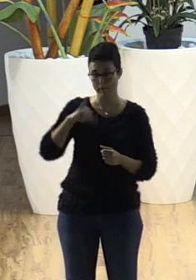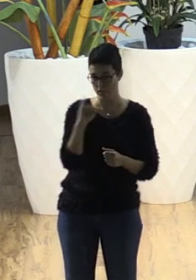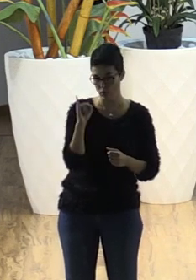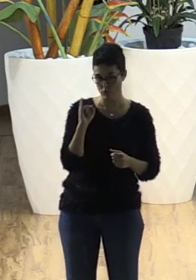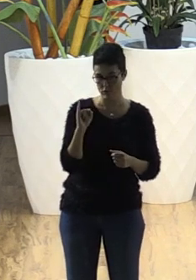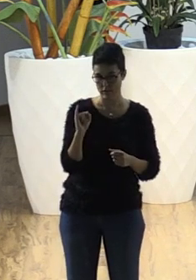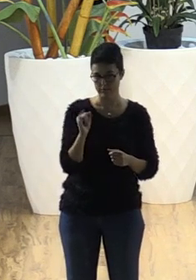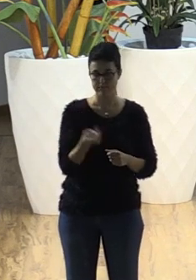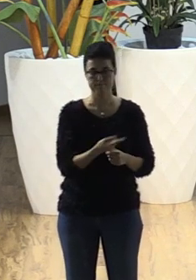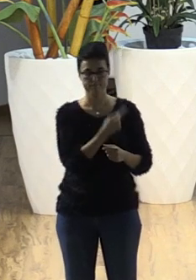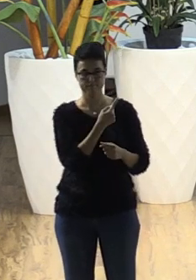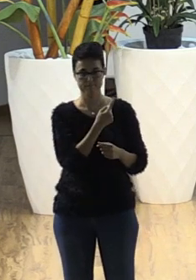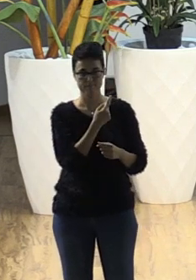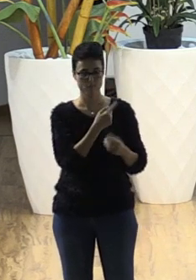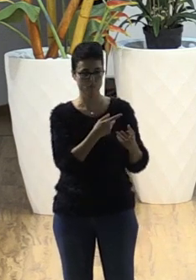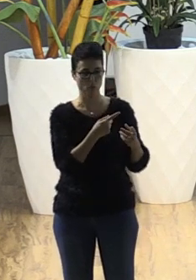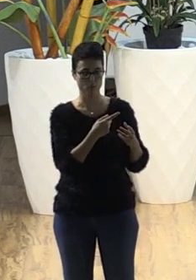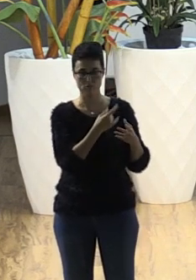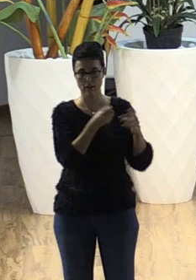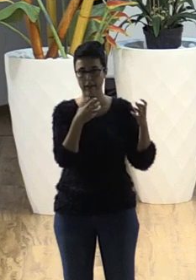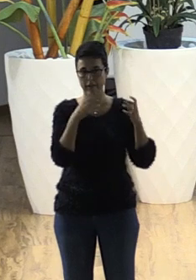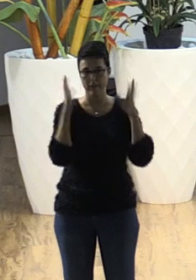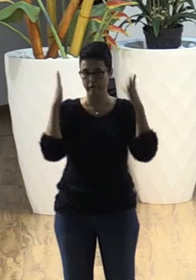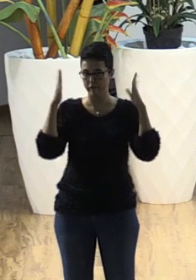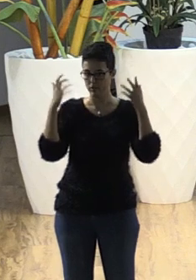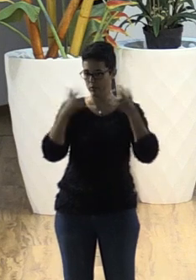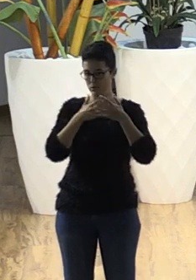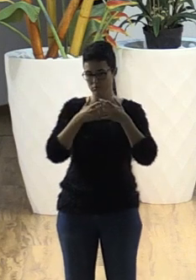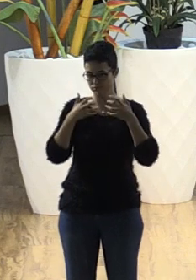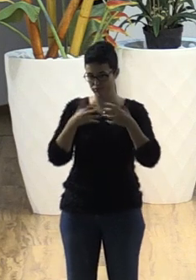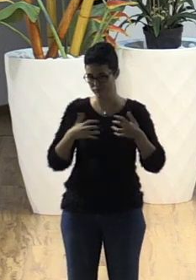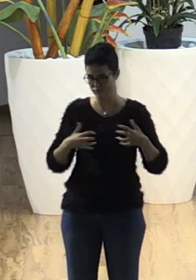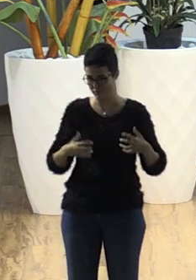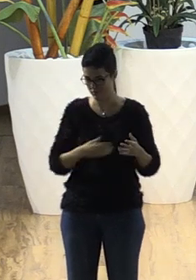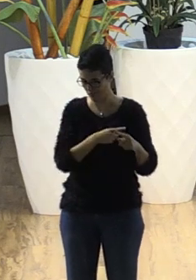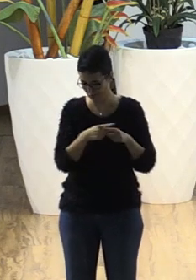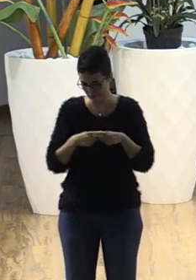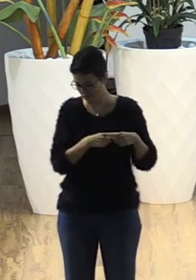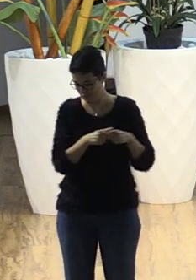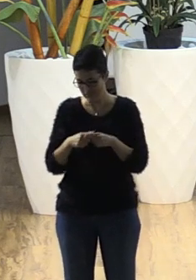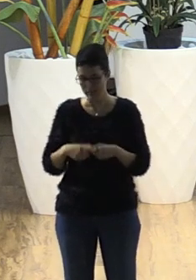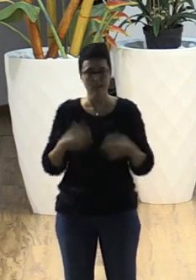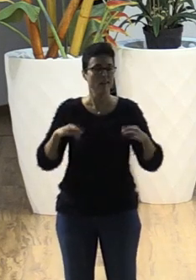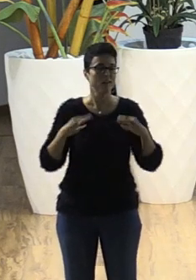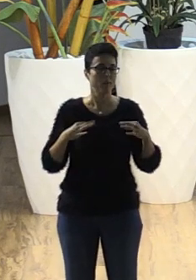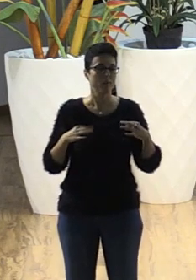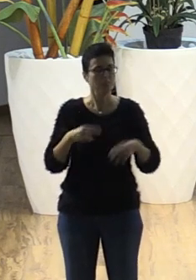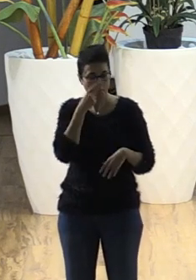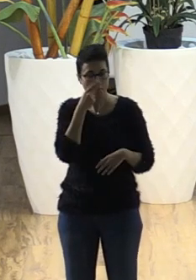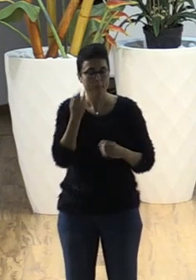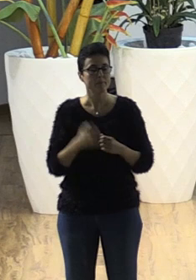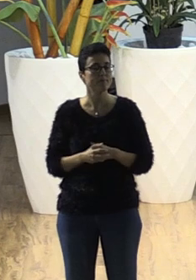compartía un artículo, yo si María José comparte en Facebook un artículo, digo, a ver qué ha puesto, porque normalmente es